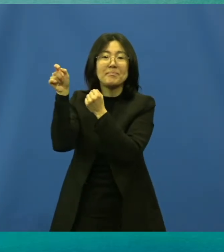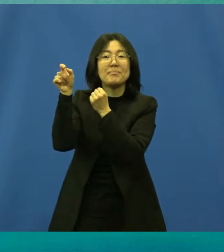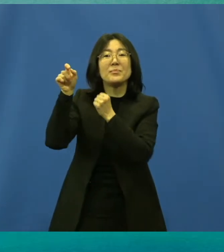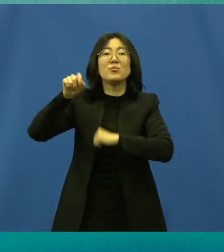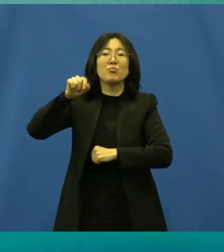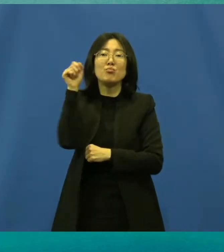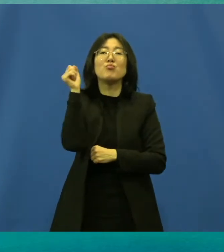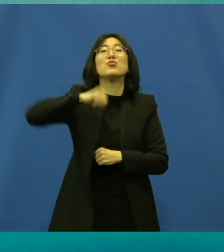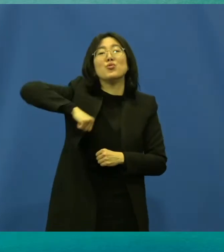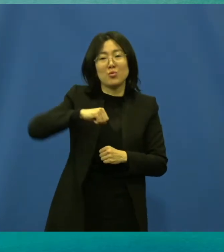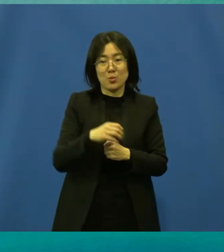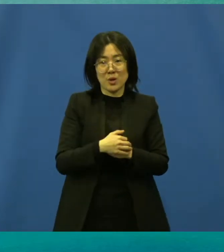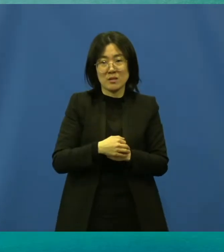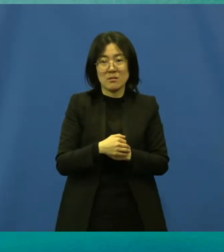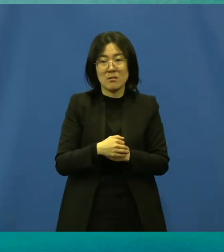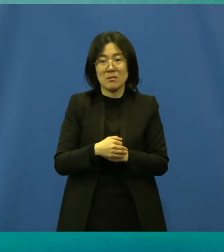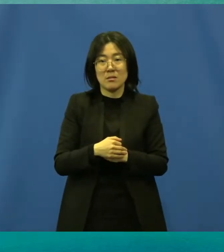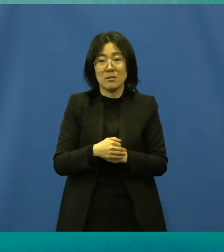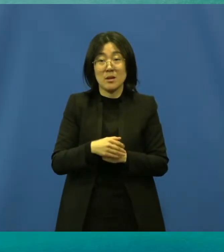어명.